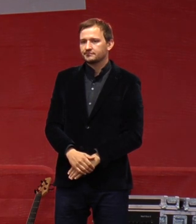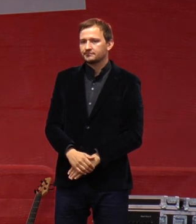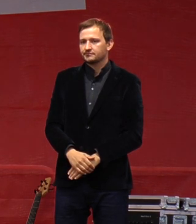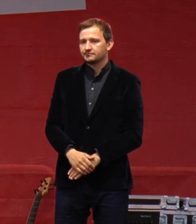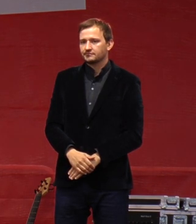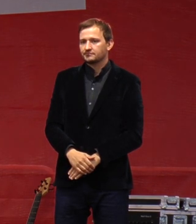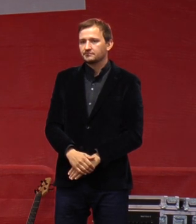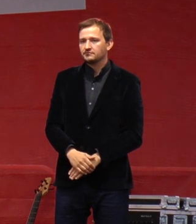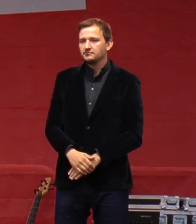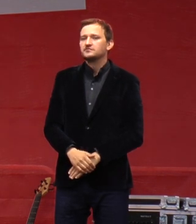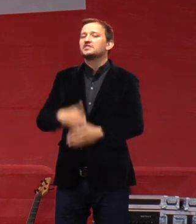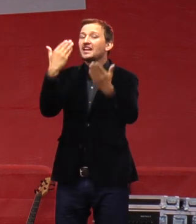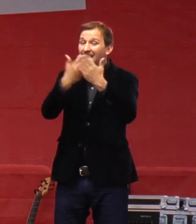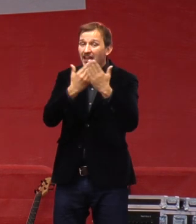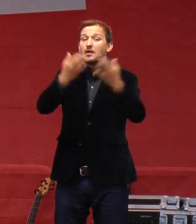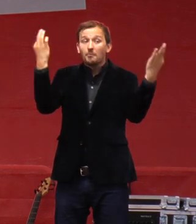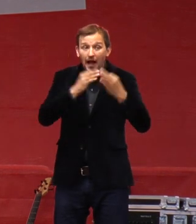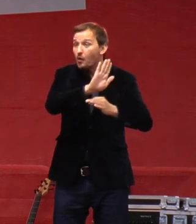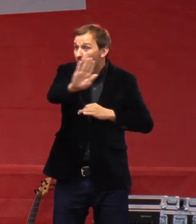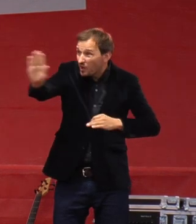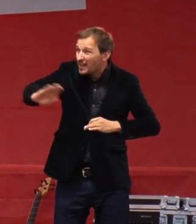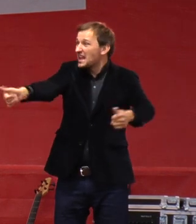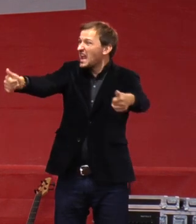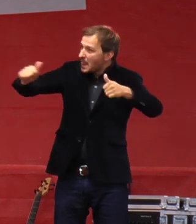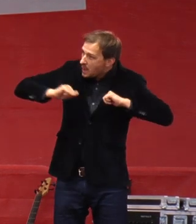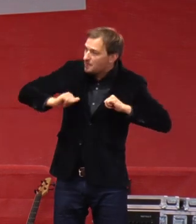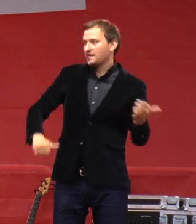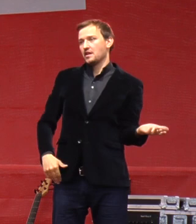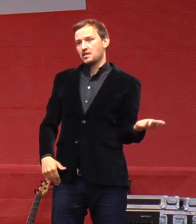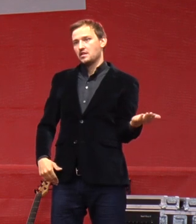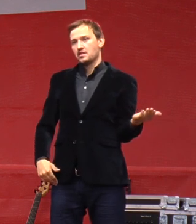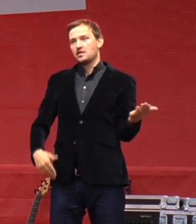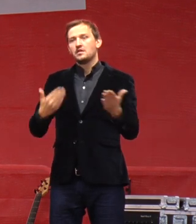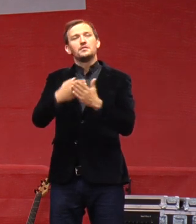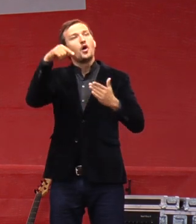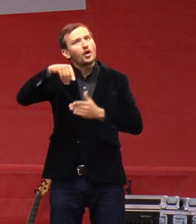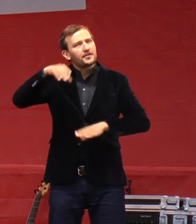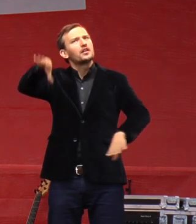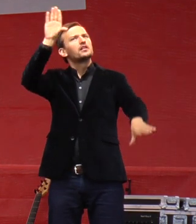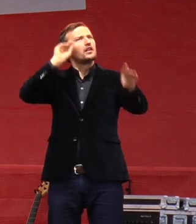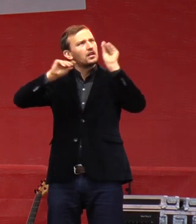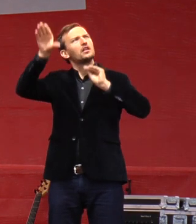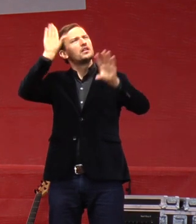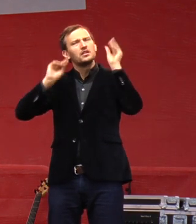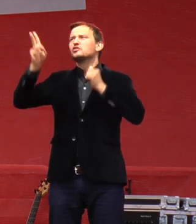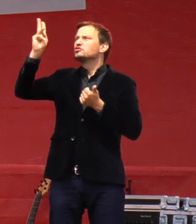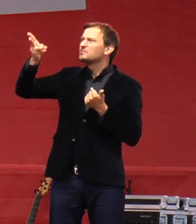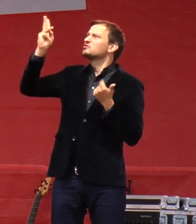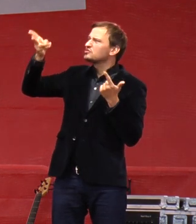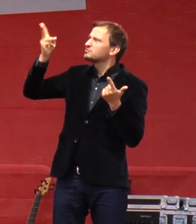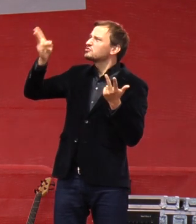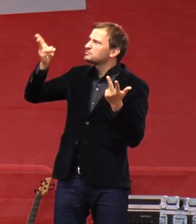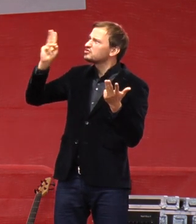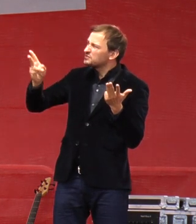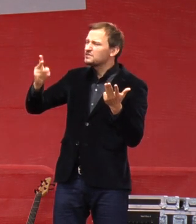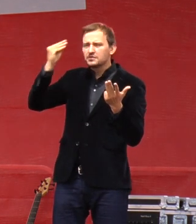Dazu brauchen wir wirklich Ihre Hilfe. Also wenn Sie heute gute Argumente gehört haben, die Sie überzeugen, dann nehmen Sie die mit,